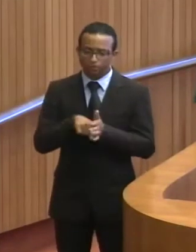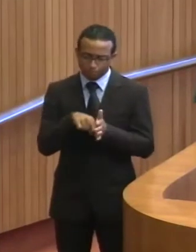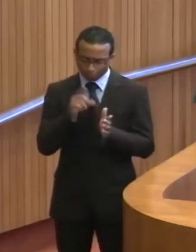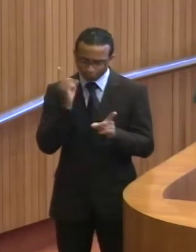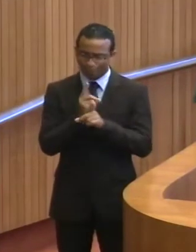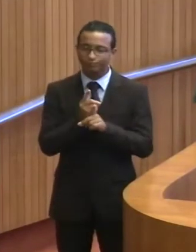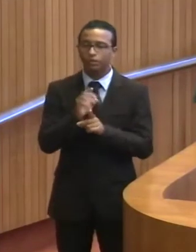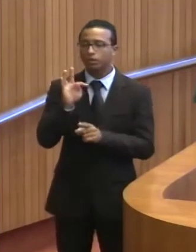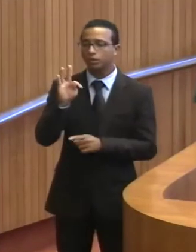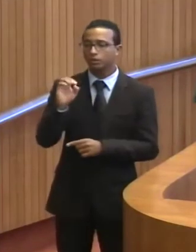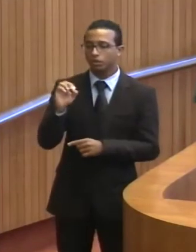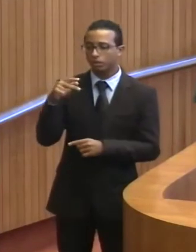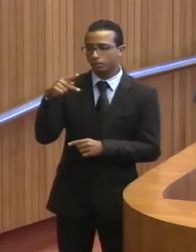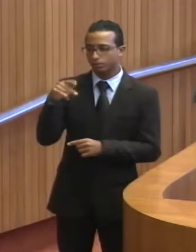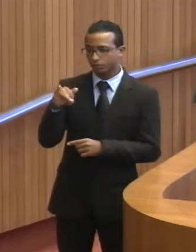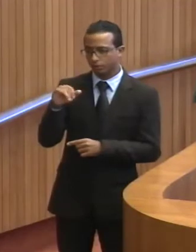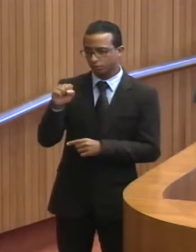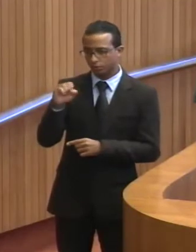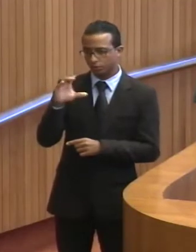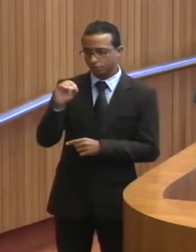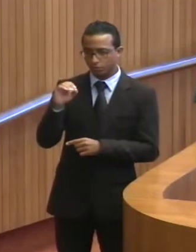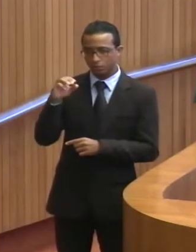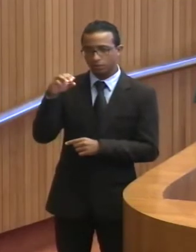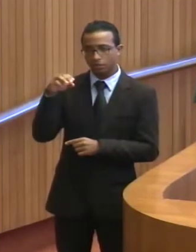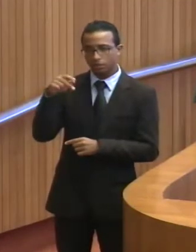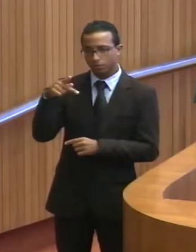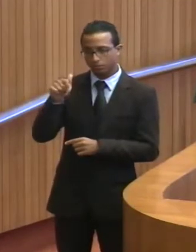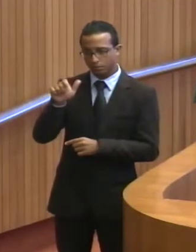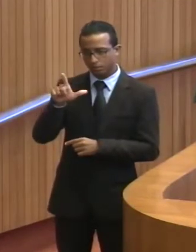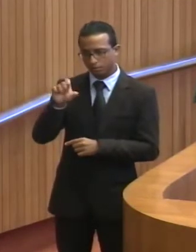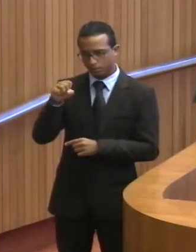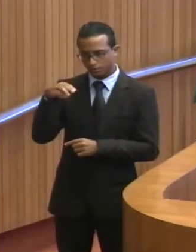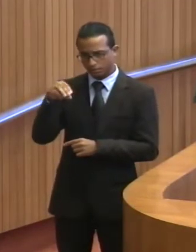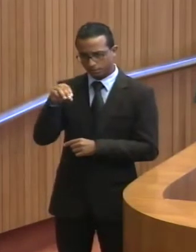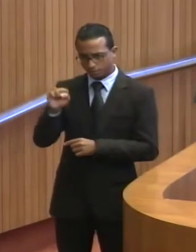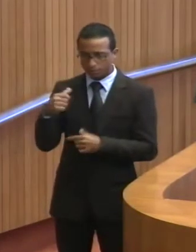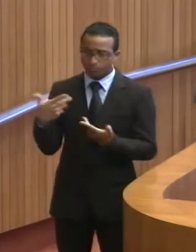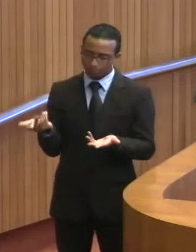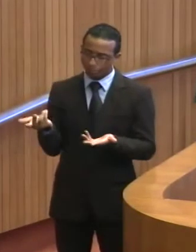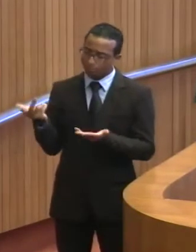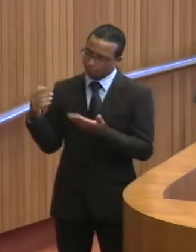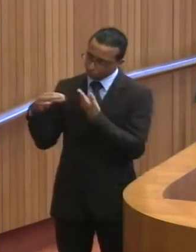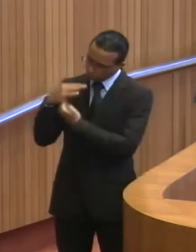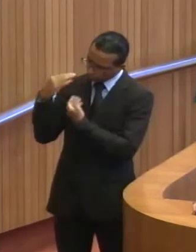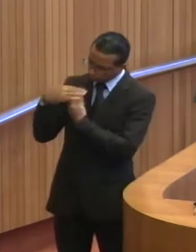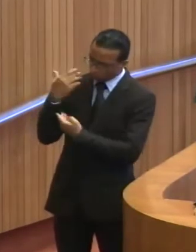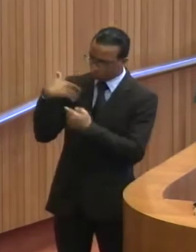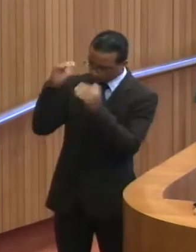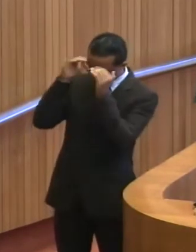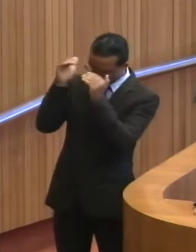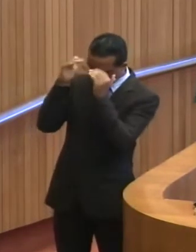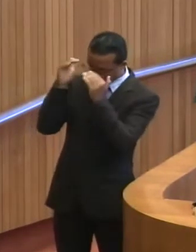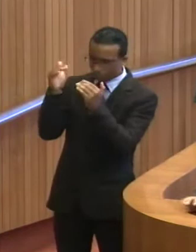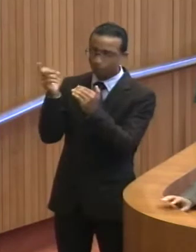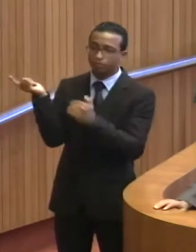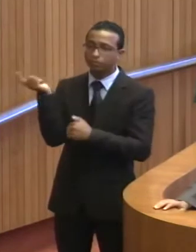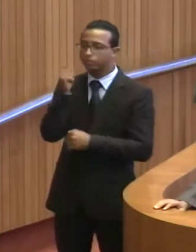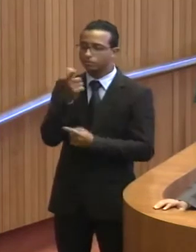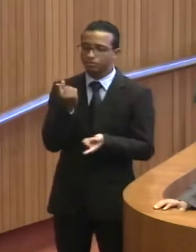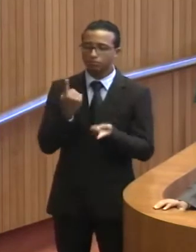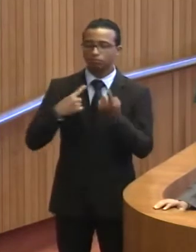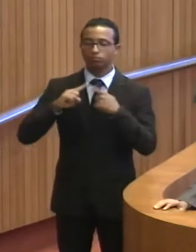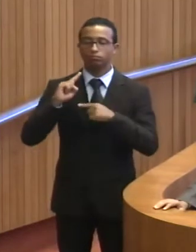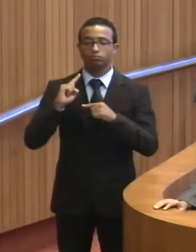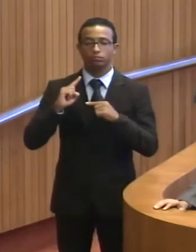toxoplasmose e seguindo as recomendações a fim de superar os sintomas